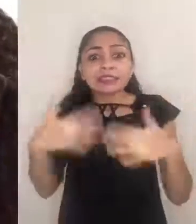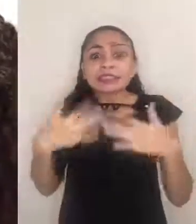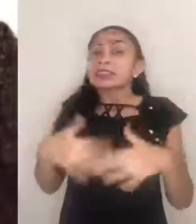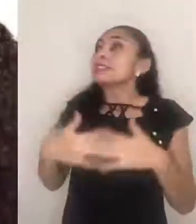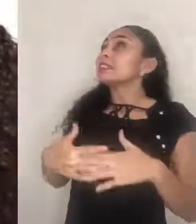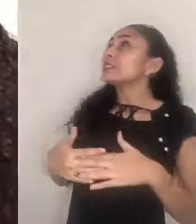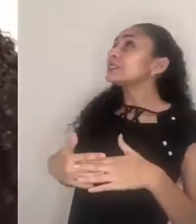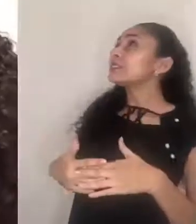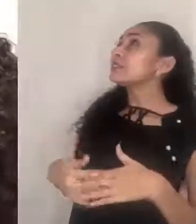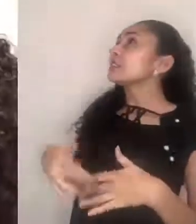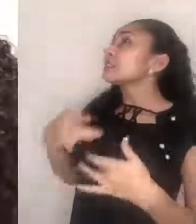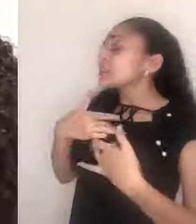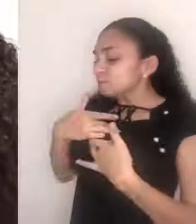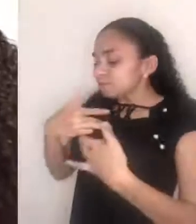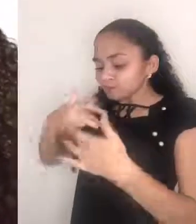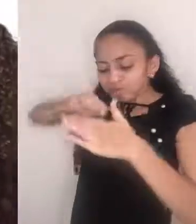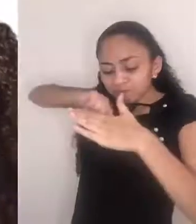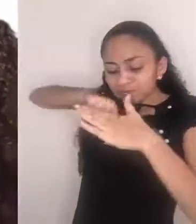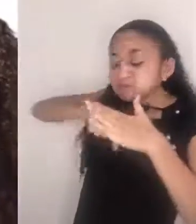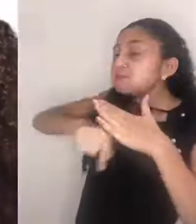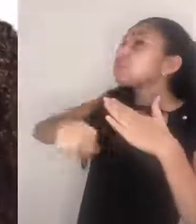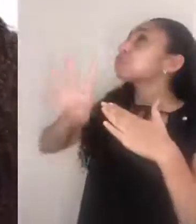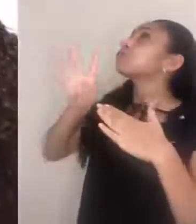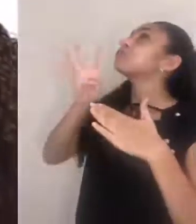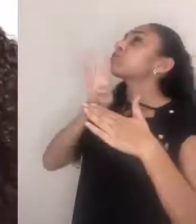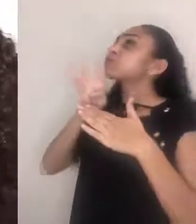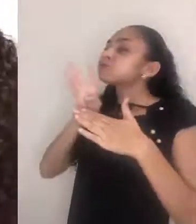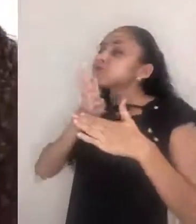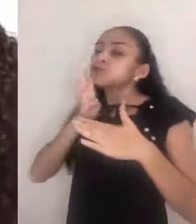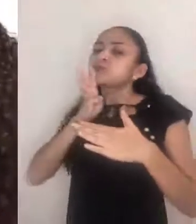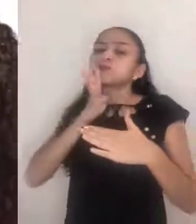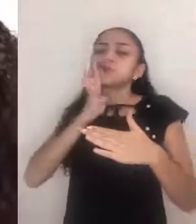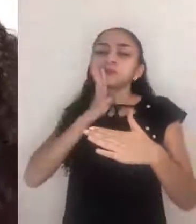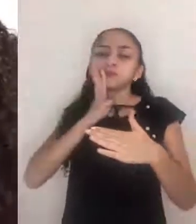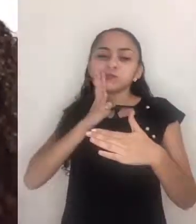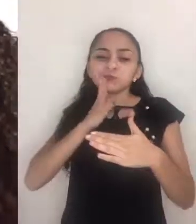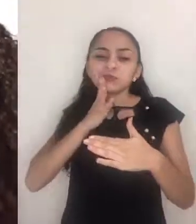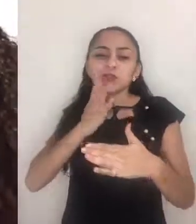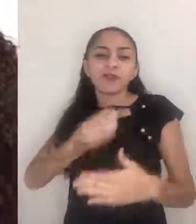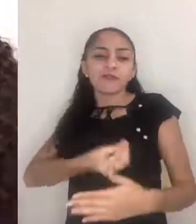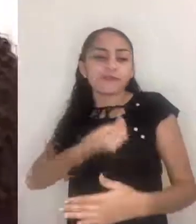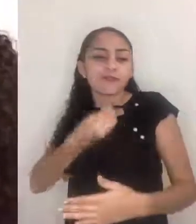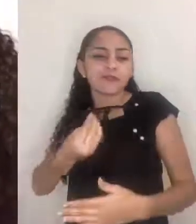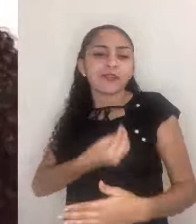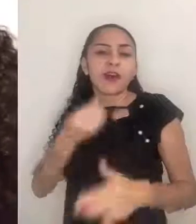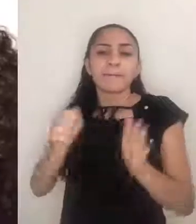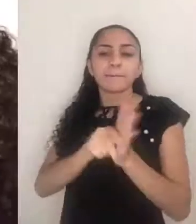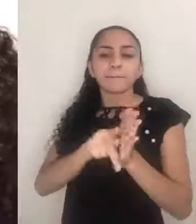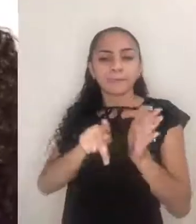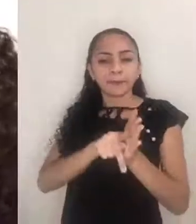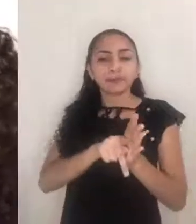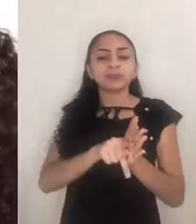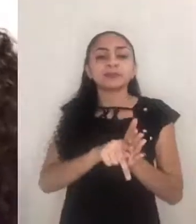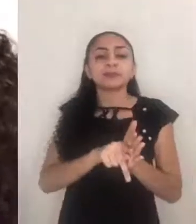conseguia enxergar o Senhor de fato, conhecer a Deus na essência, de fato e de verdade. É isso que ele quer